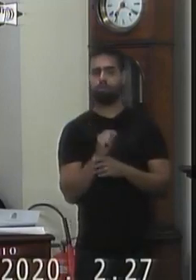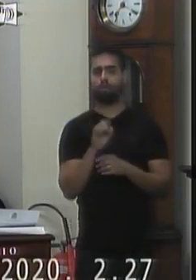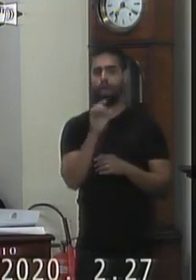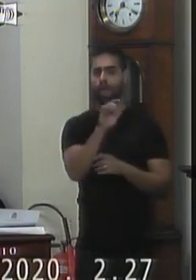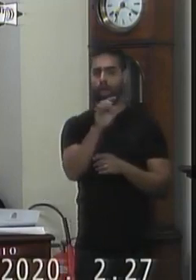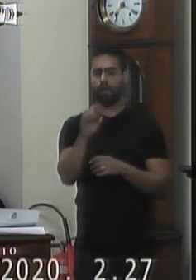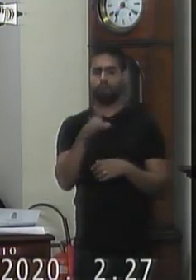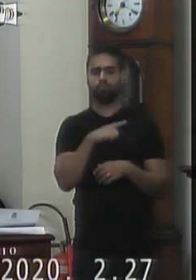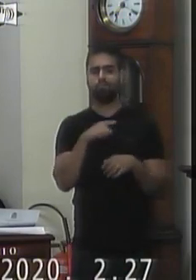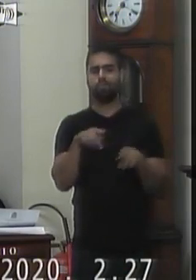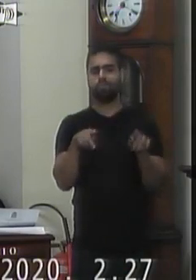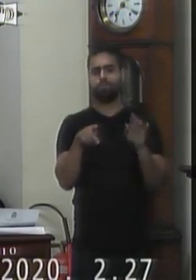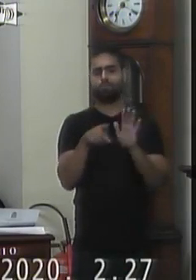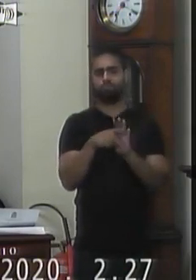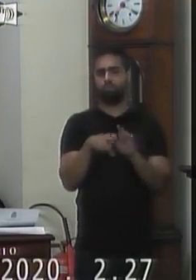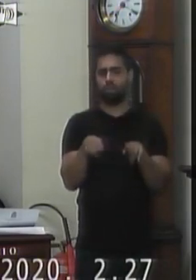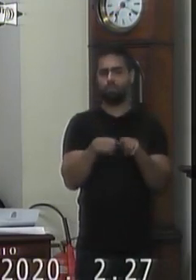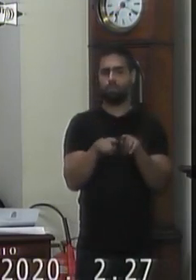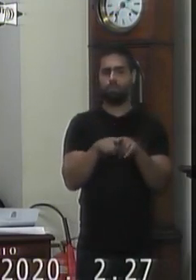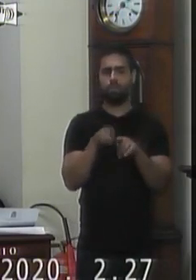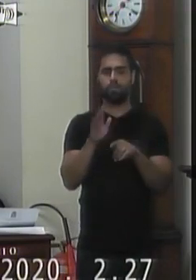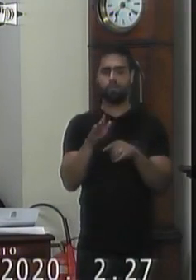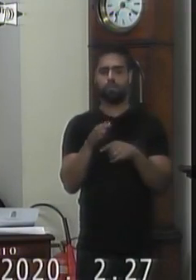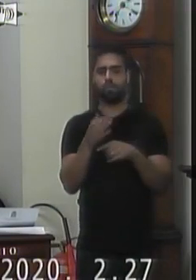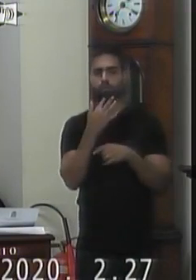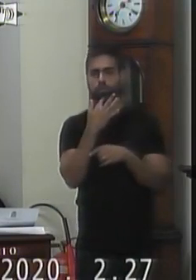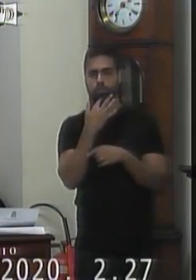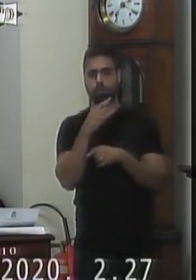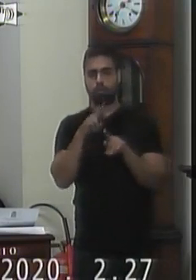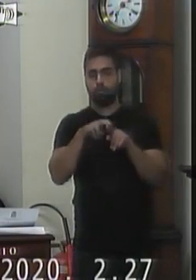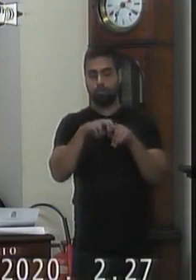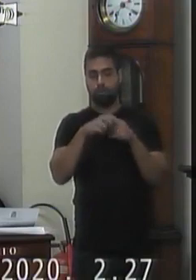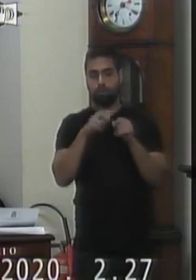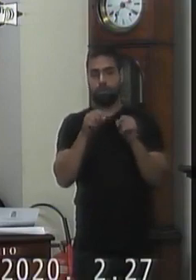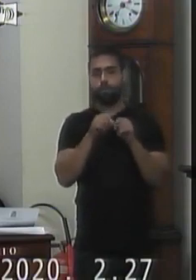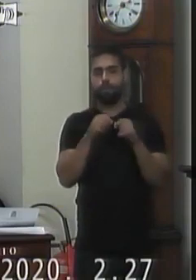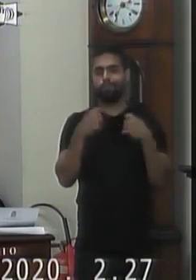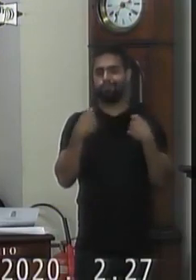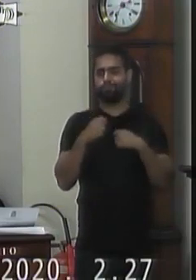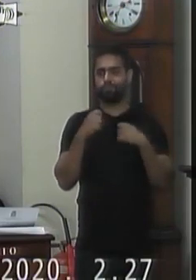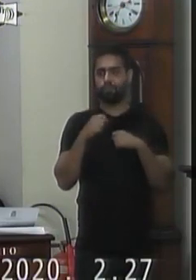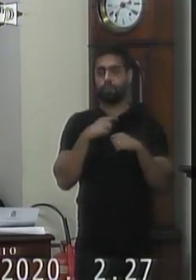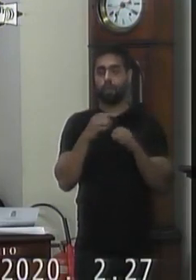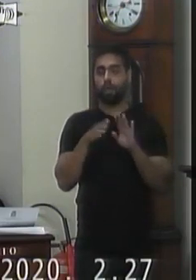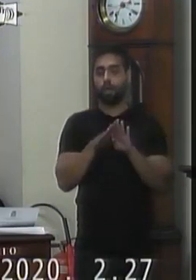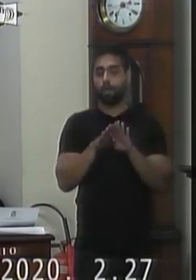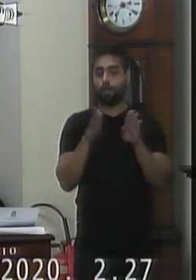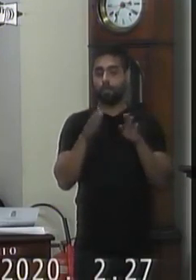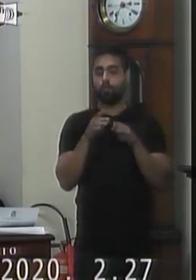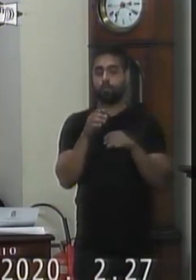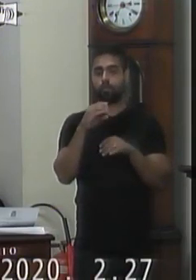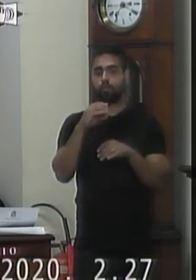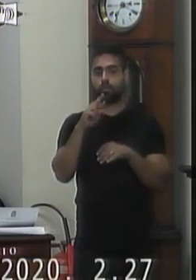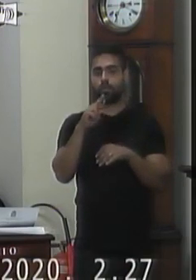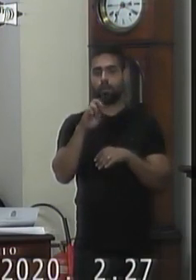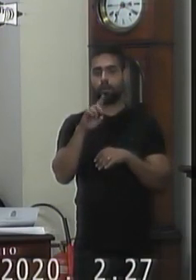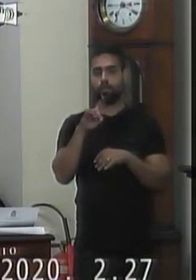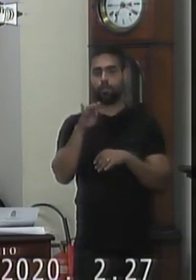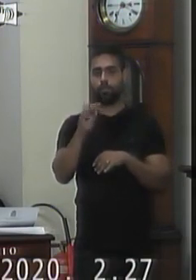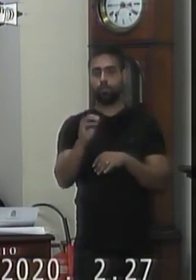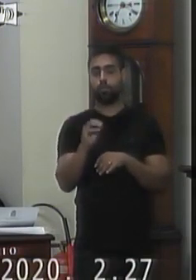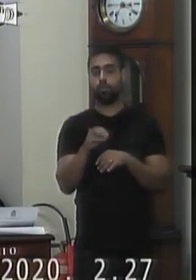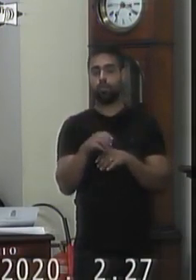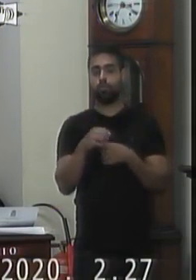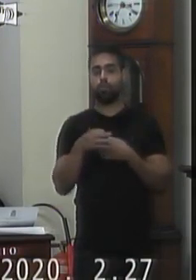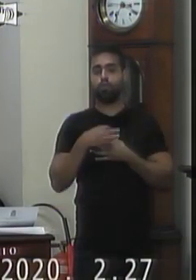possui suas dotações orçamentárias pré-identificadas. Portanto, faz necessária a abertura de crédito especial para a utilização pelo Poder